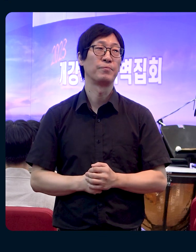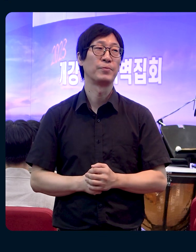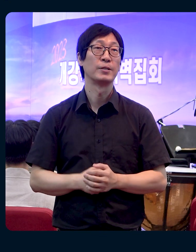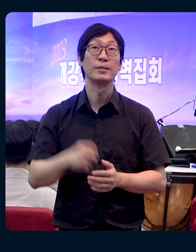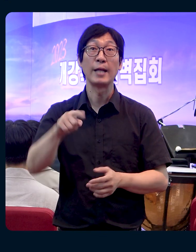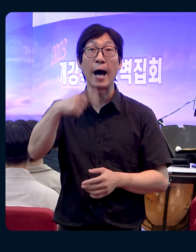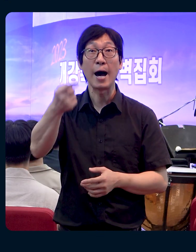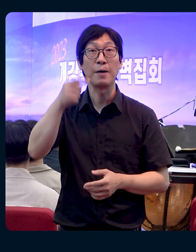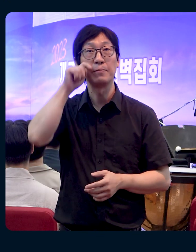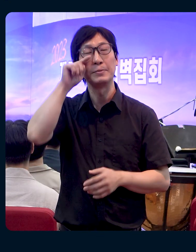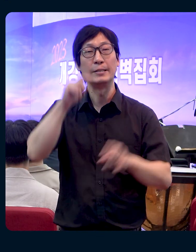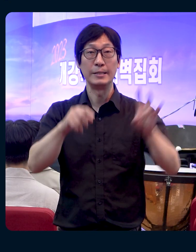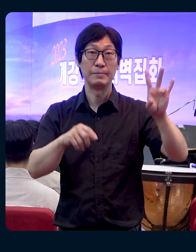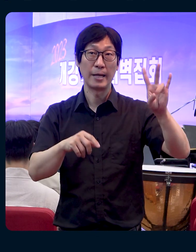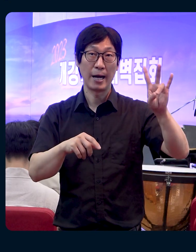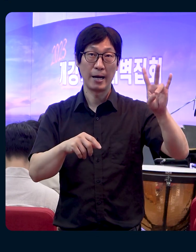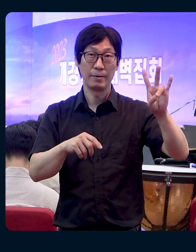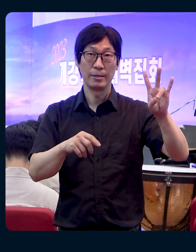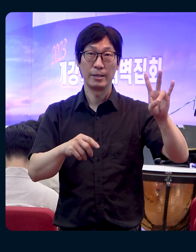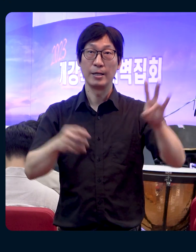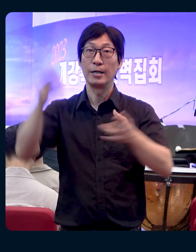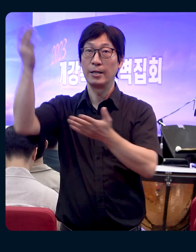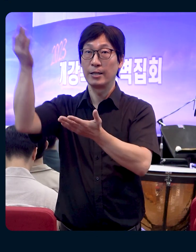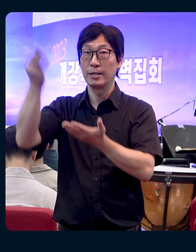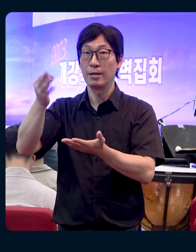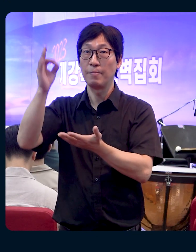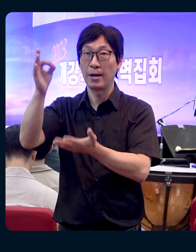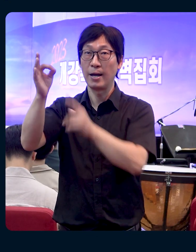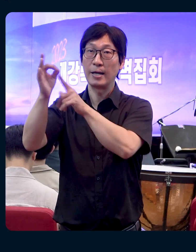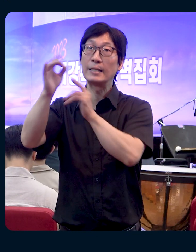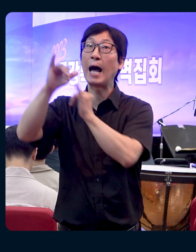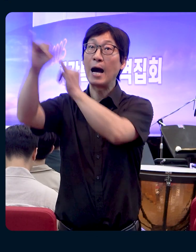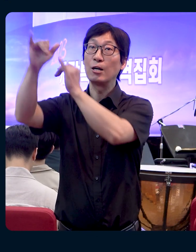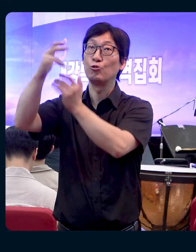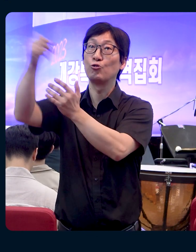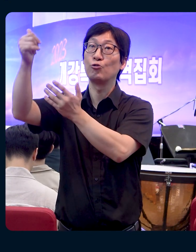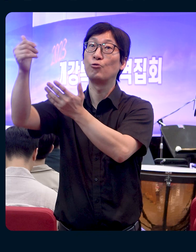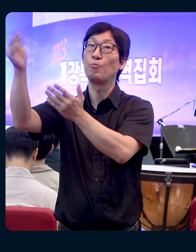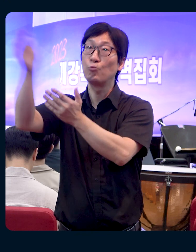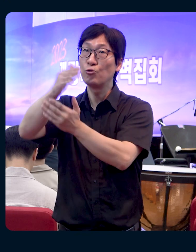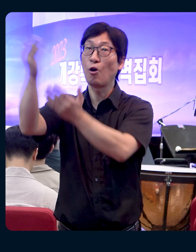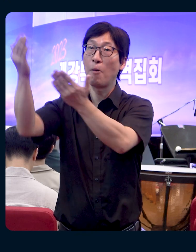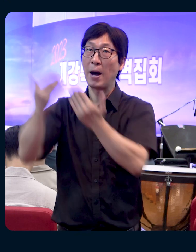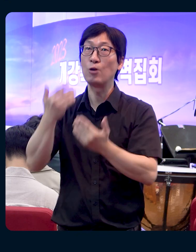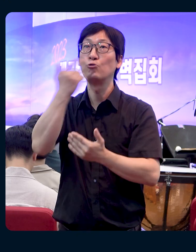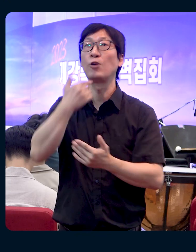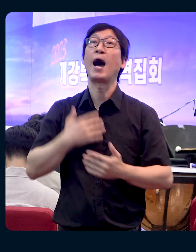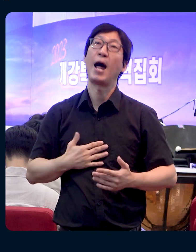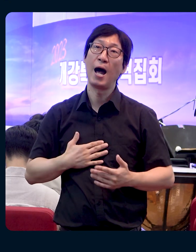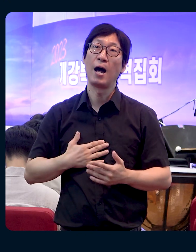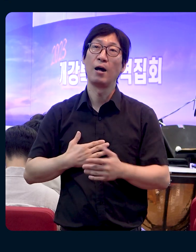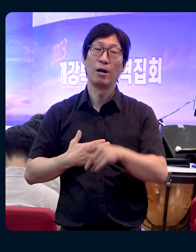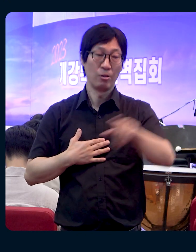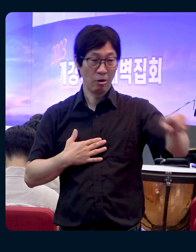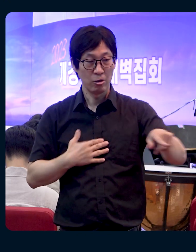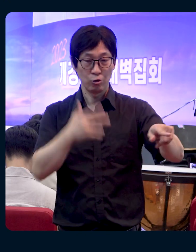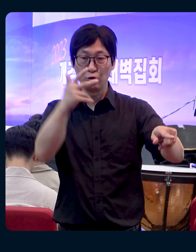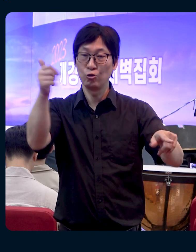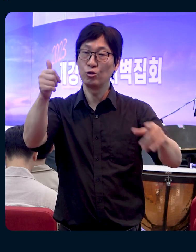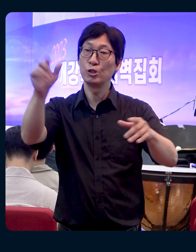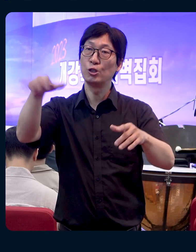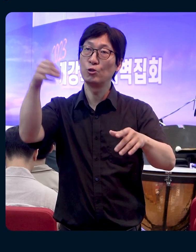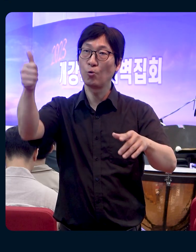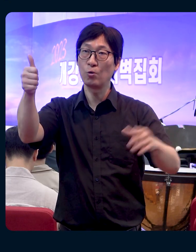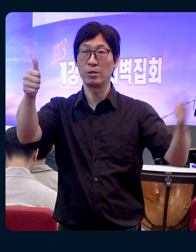그 다음에 24절 보면요, 이는 기업의 상을 주께 받은 줄 아나니 너희는 주 그리스도를 섬기느니라